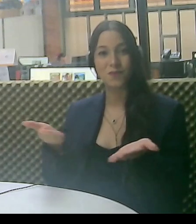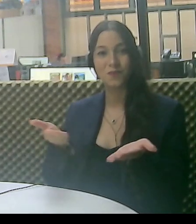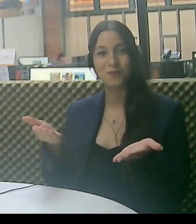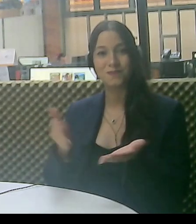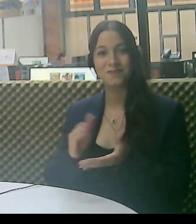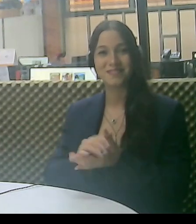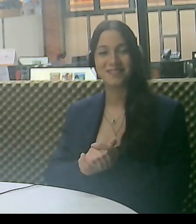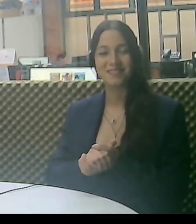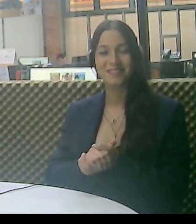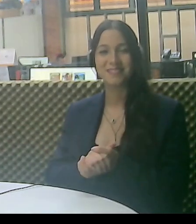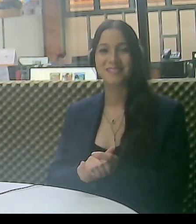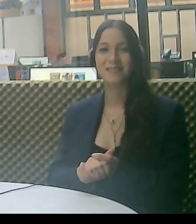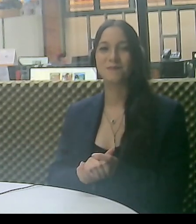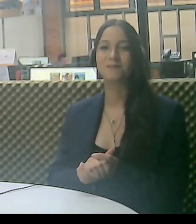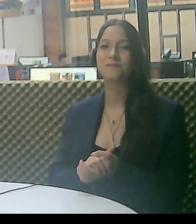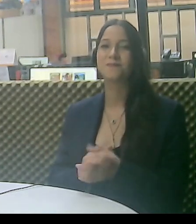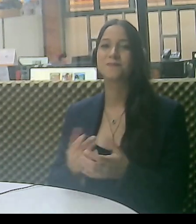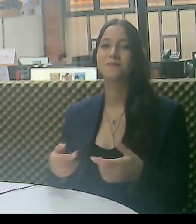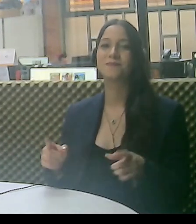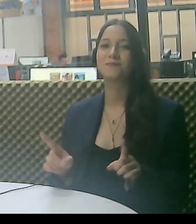hoje.